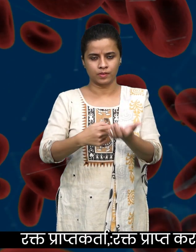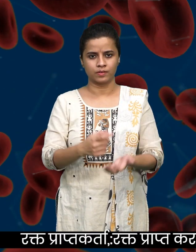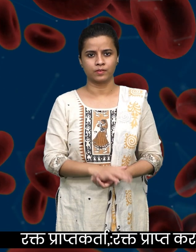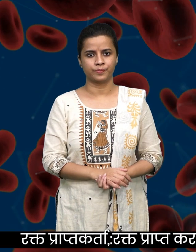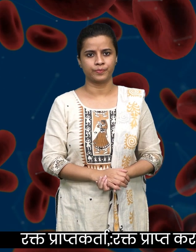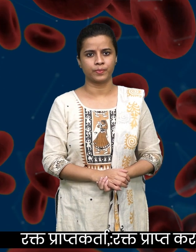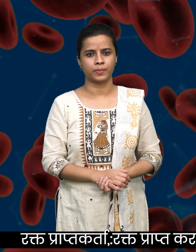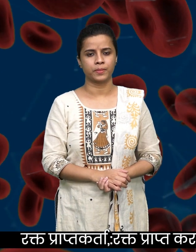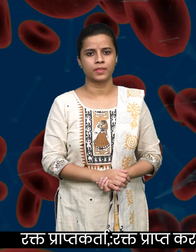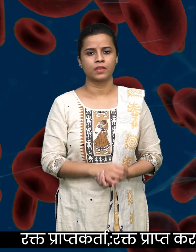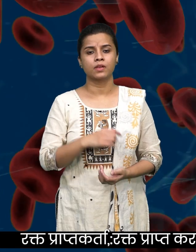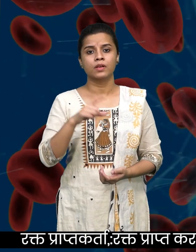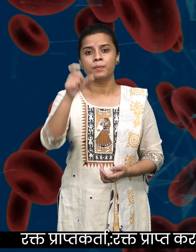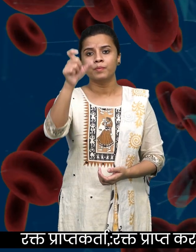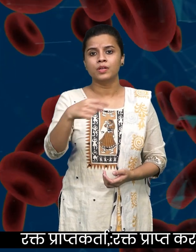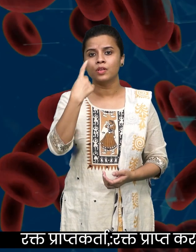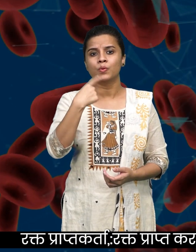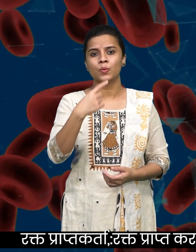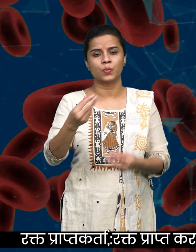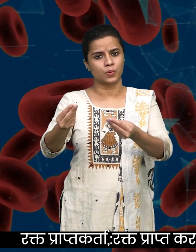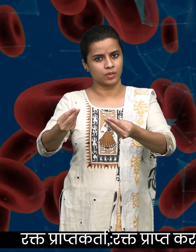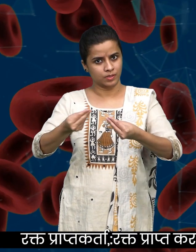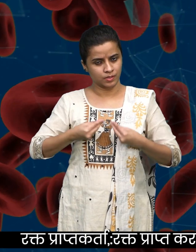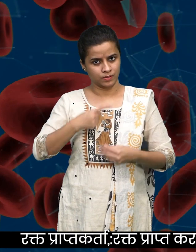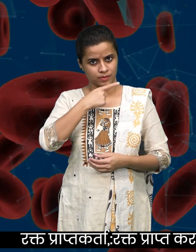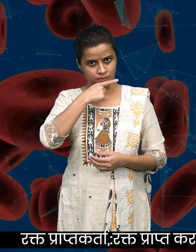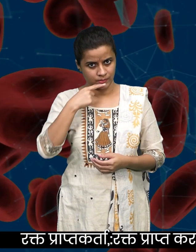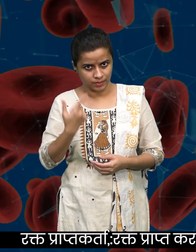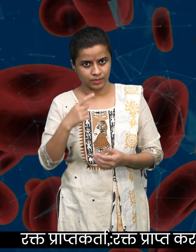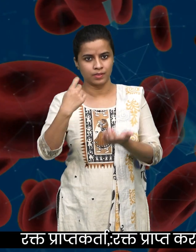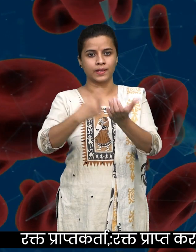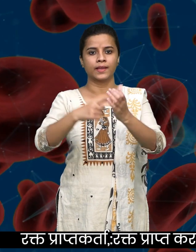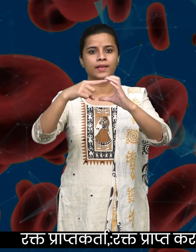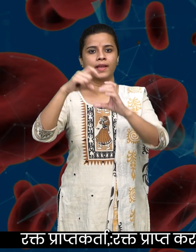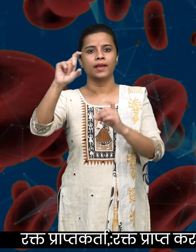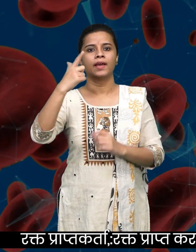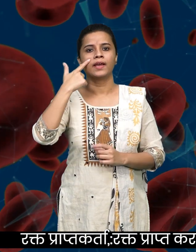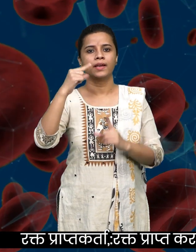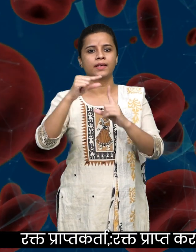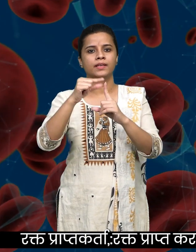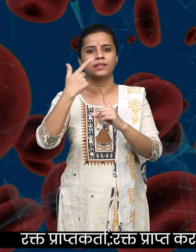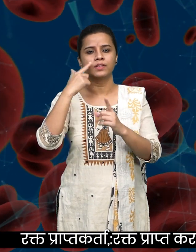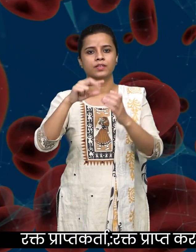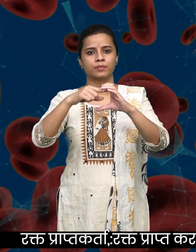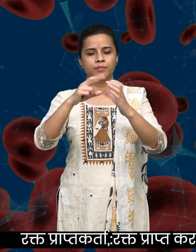रक्त प्राप्त करणाऱ्या व्यक्तीला रक्तप्राप्तकर्ता म्हणून संबोधले जाते.